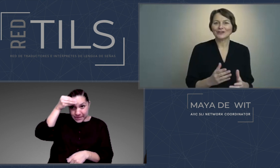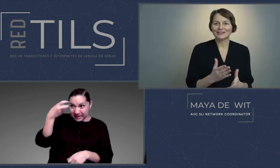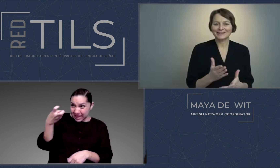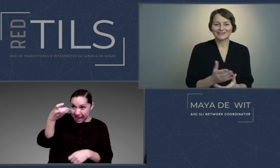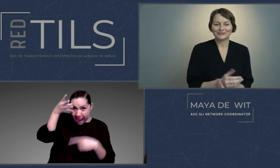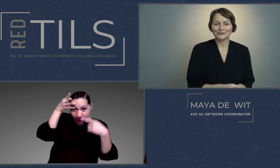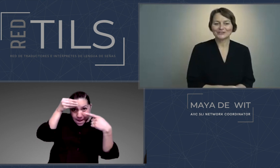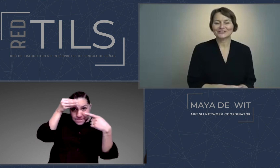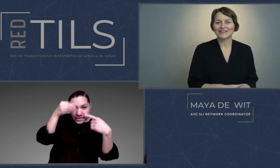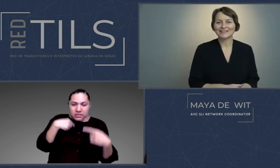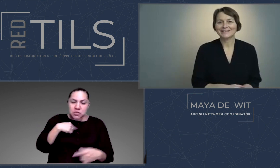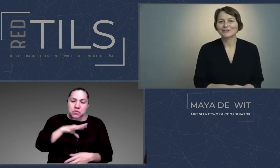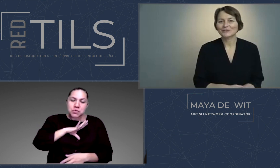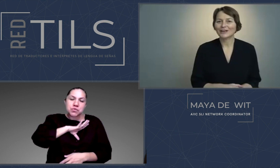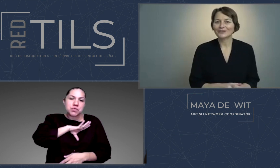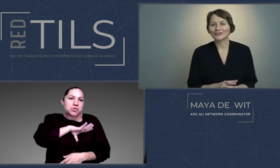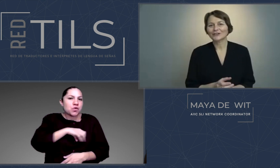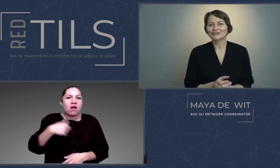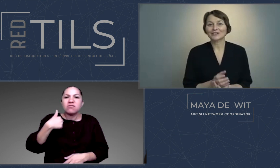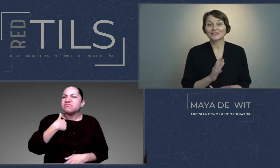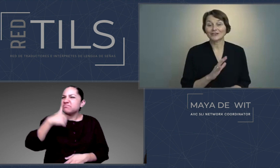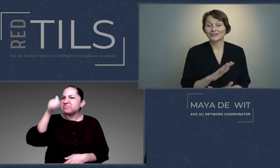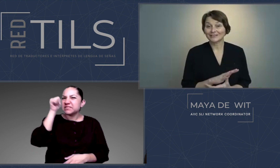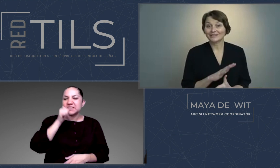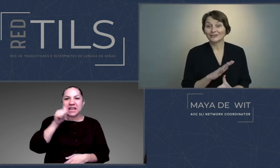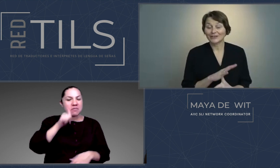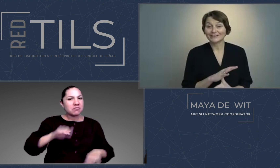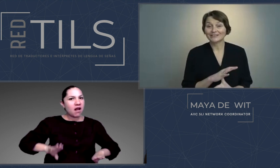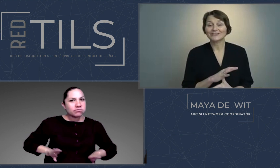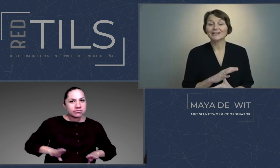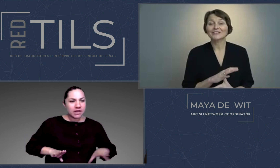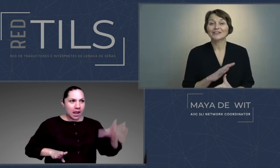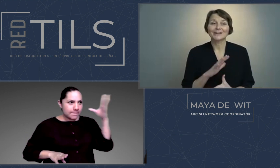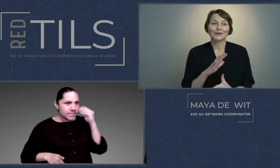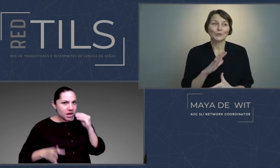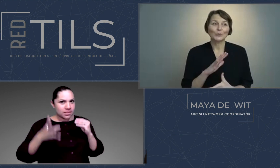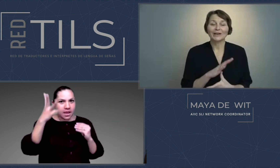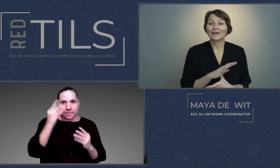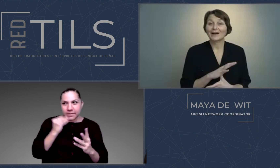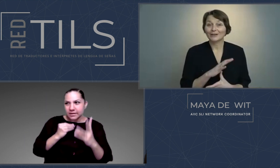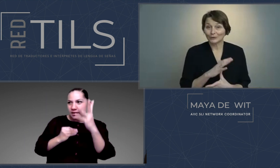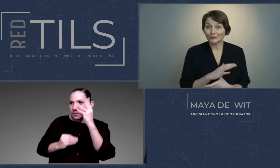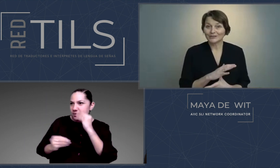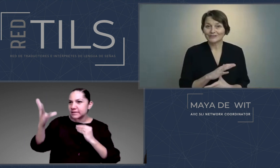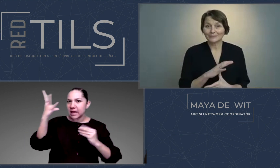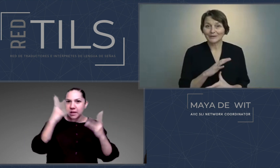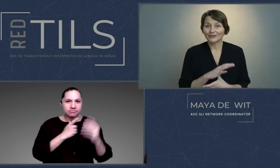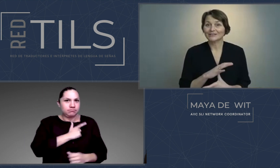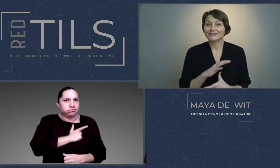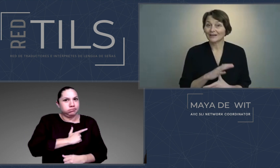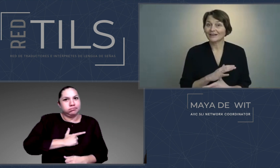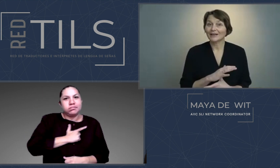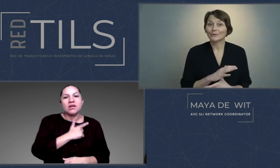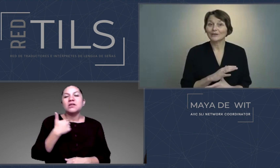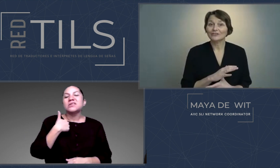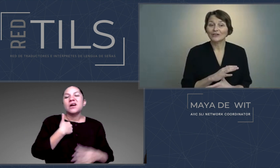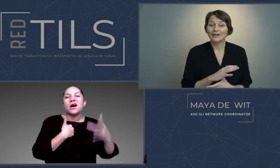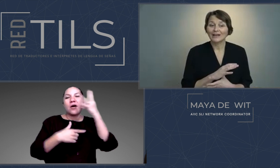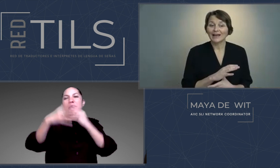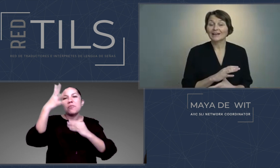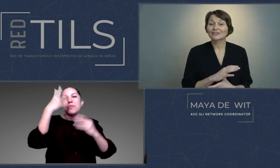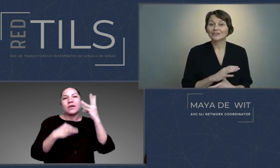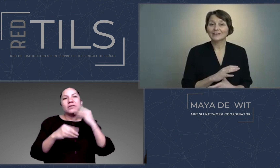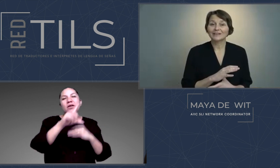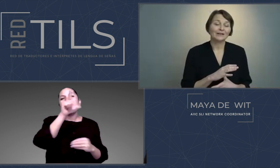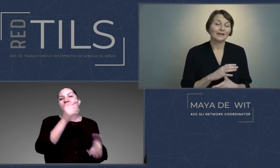aprender. Nunca he dejado de aprender. Empecé a aprender ASL en